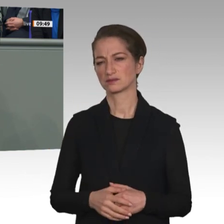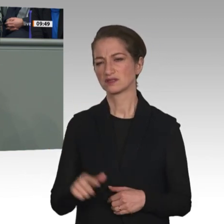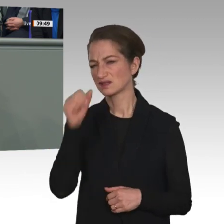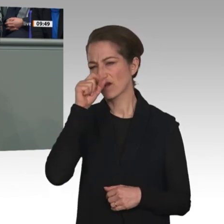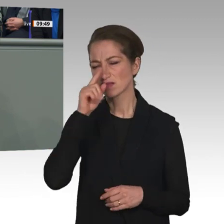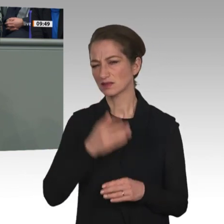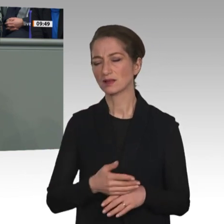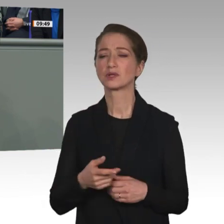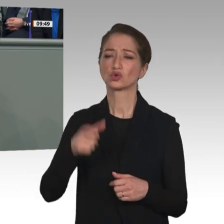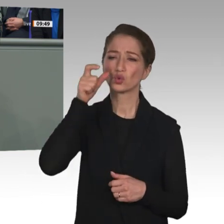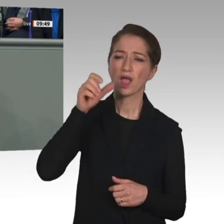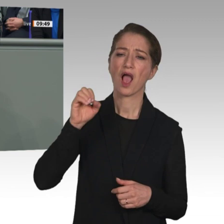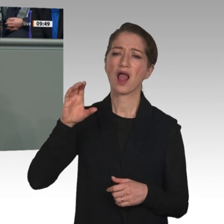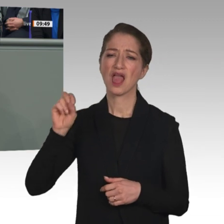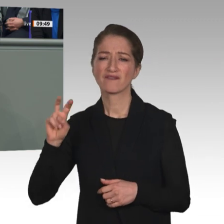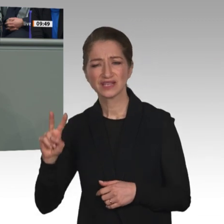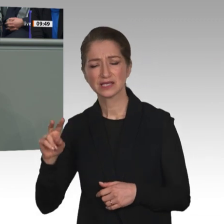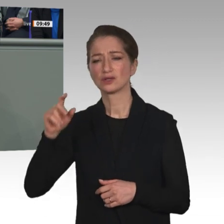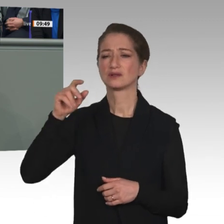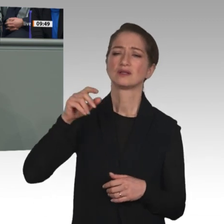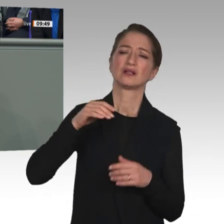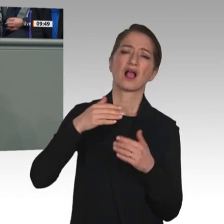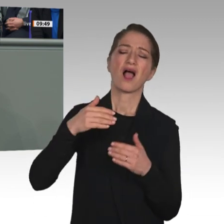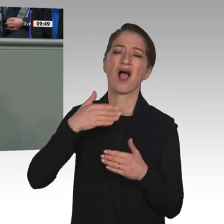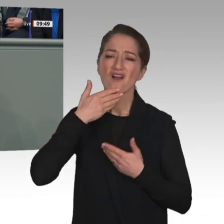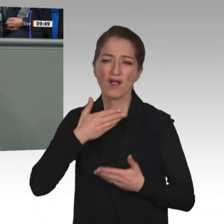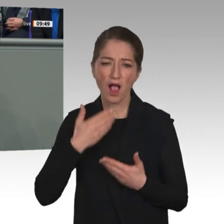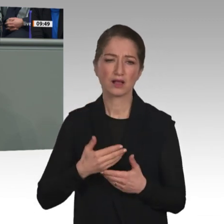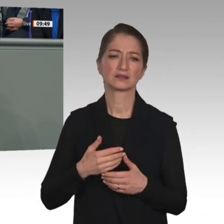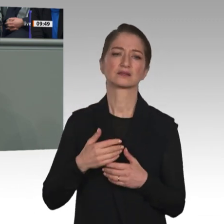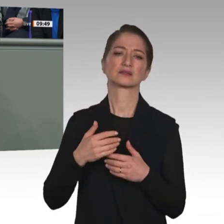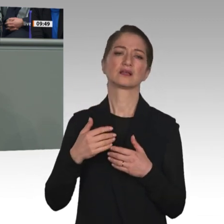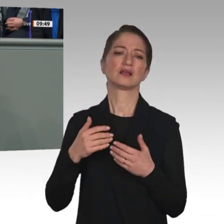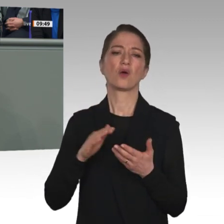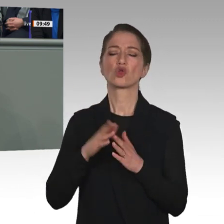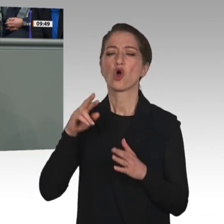Aleviten, Türken oder Kurden, Afghanen oder Roma? Wie